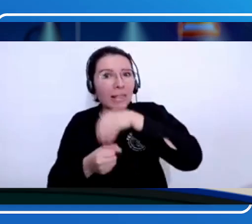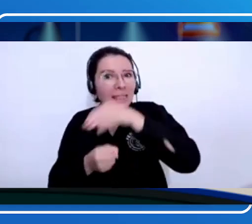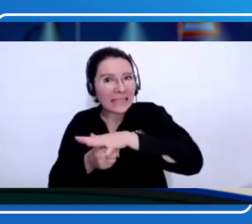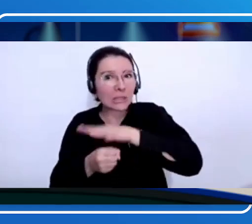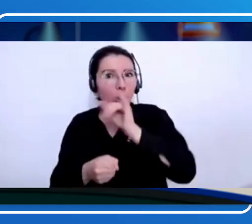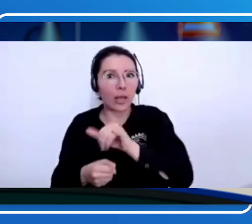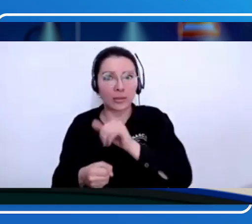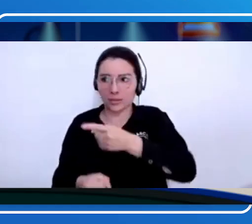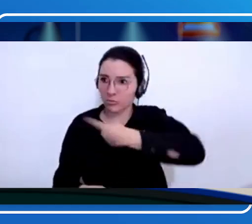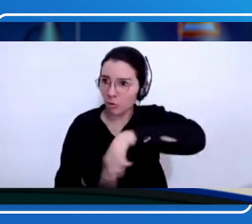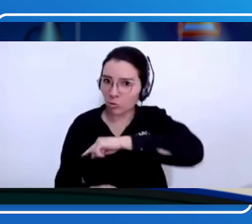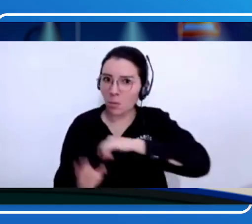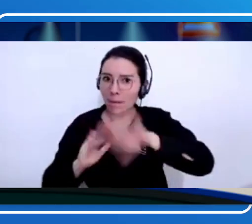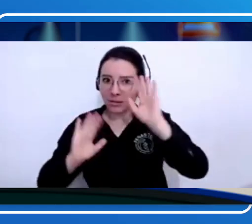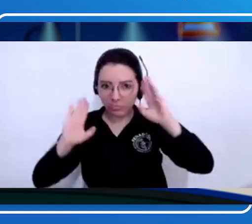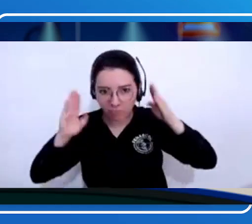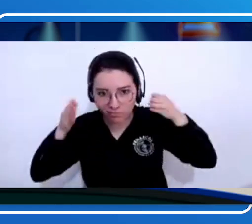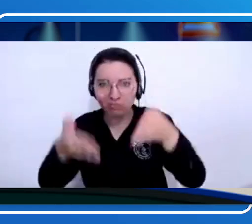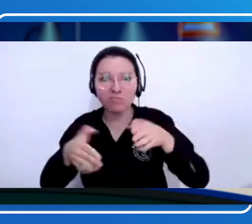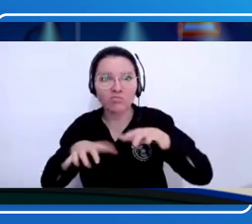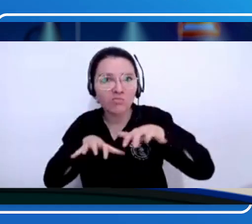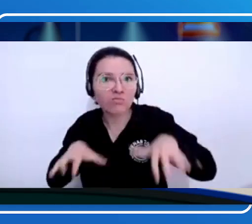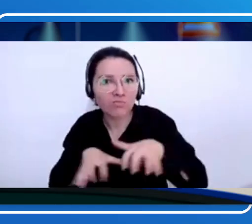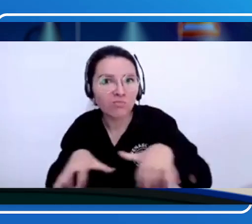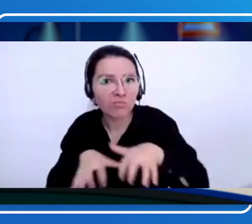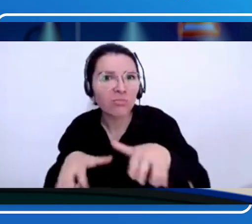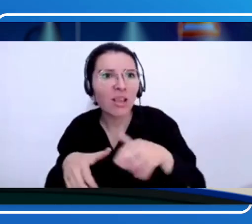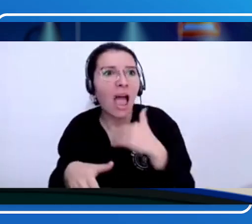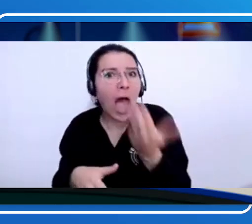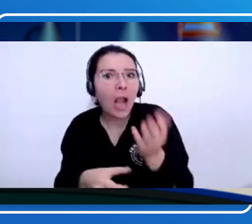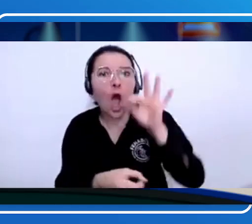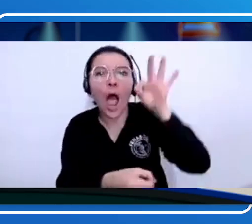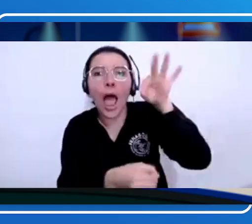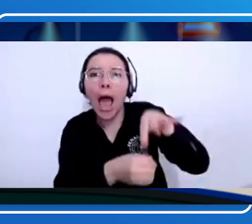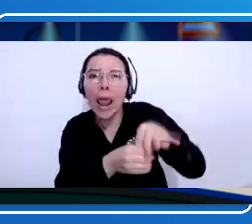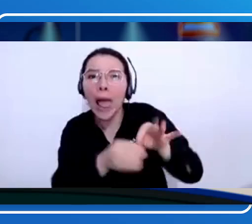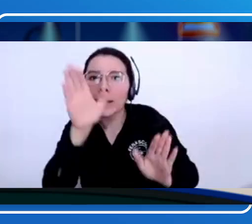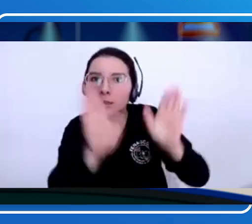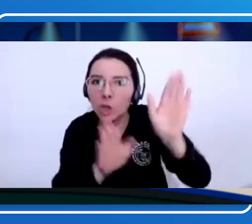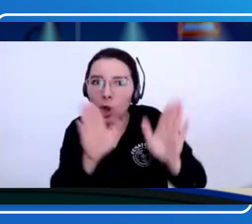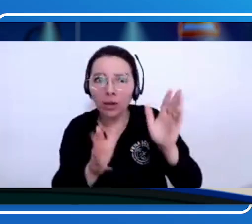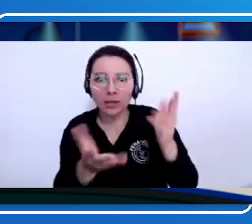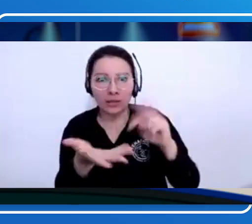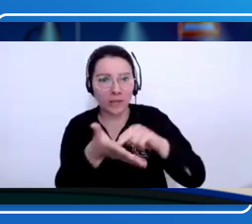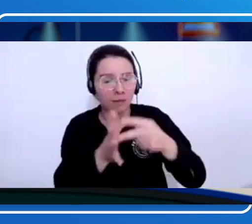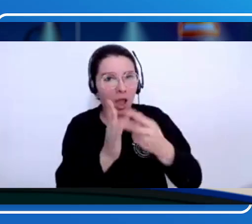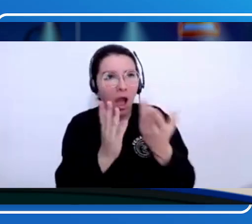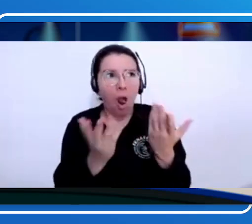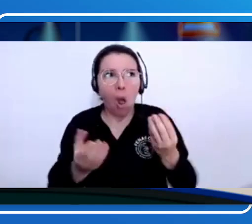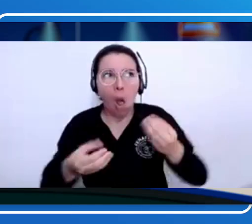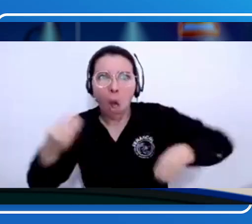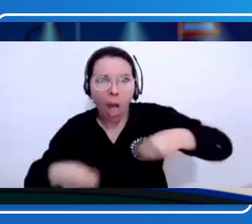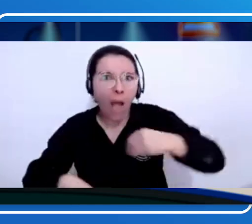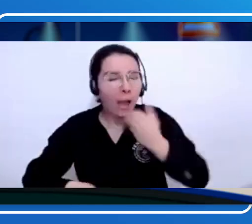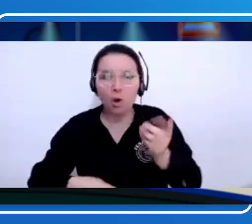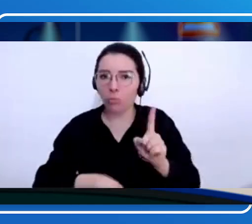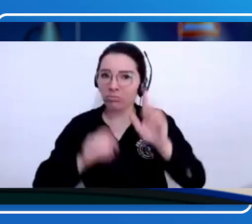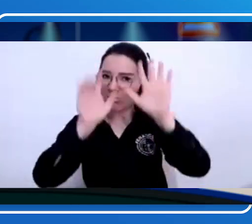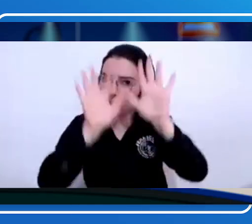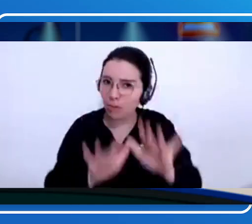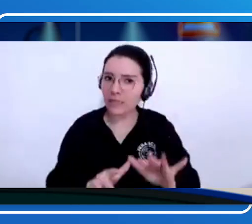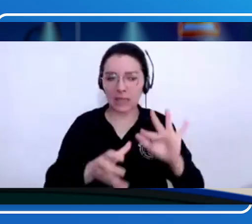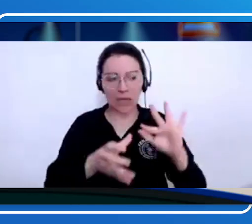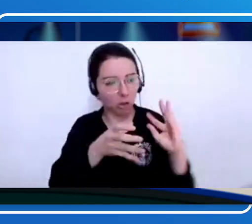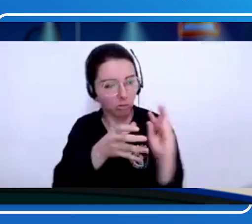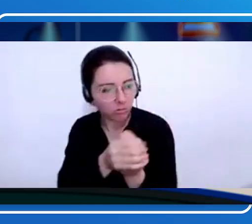garantizar un proceso de elecciones transparente, inclusivo, un proceso que realmente